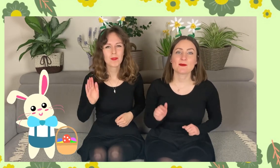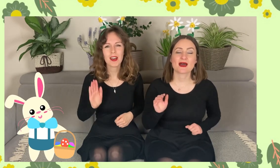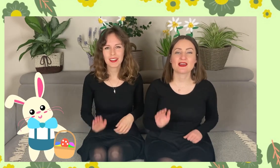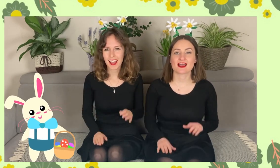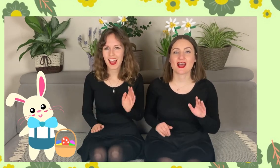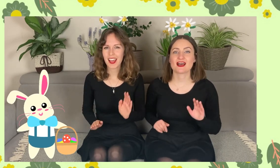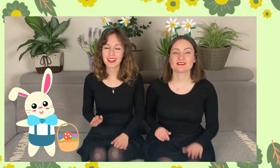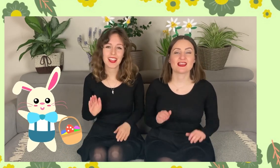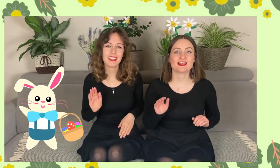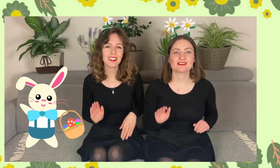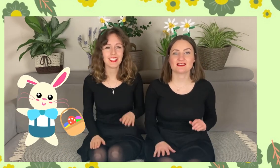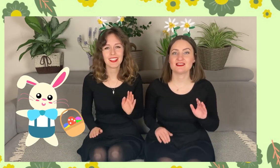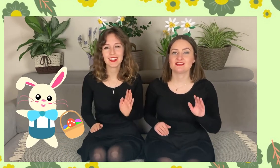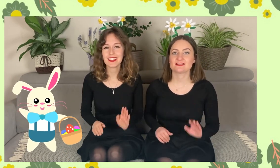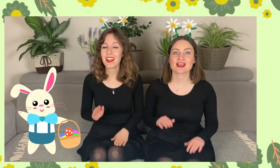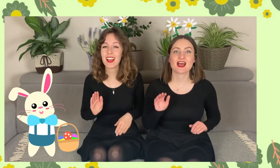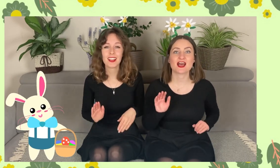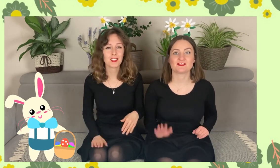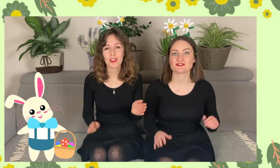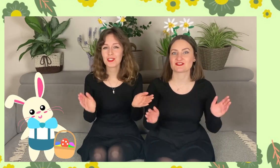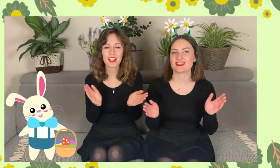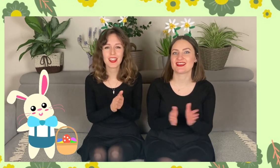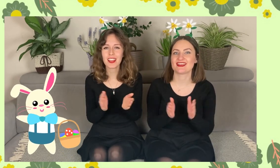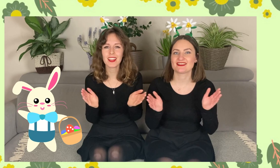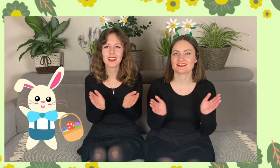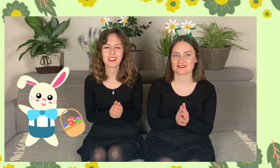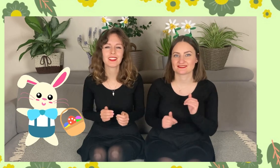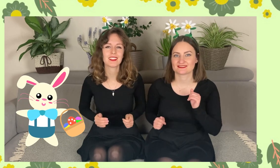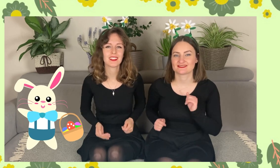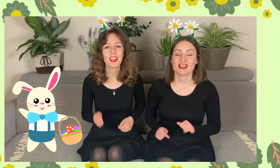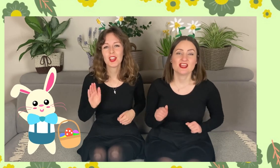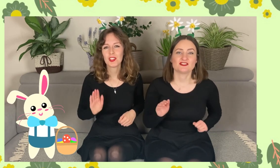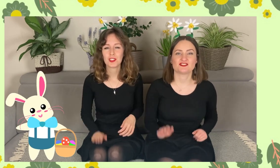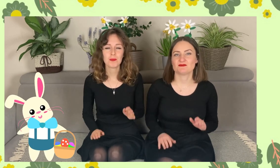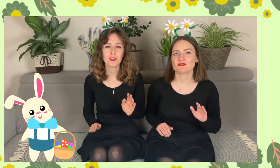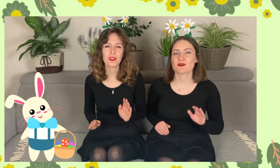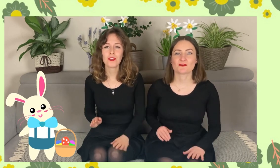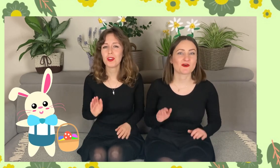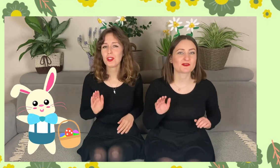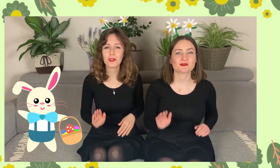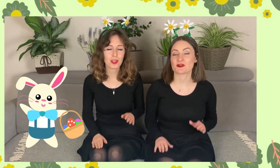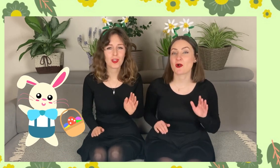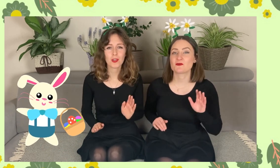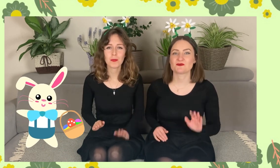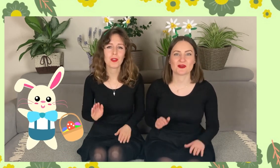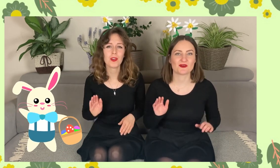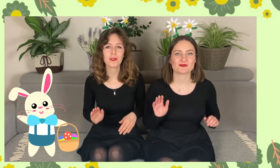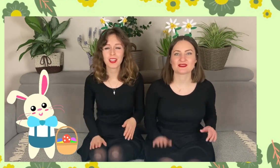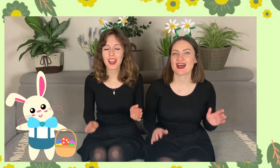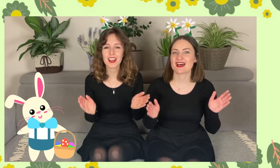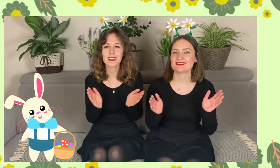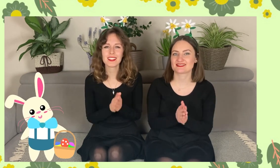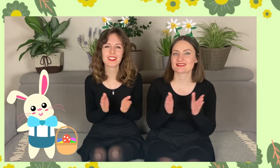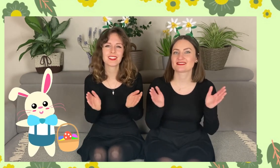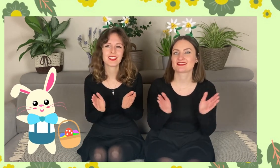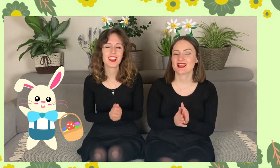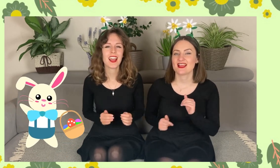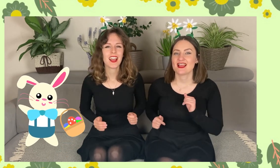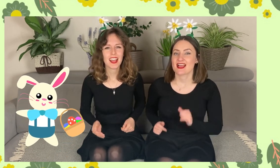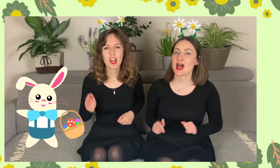baranek i zajączek, Środną wodą chłopią nas, A